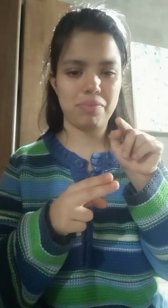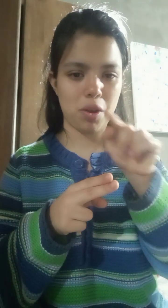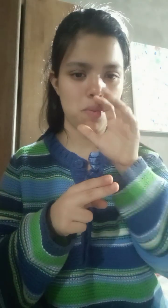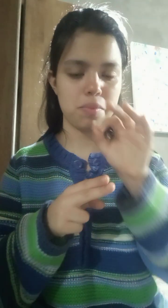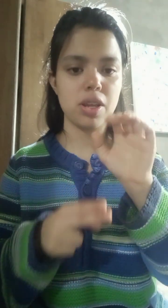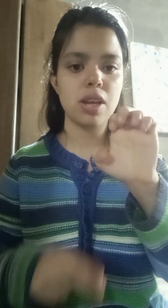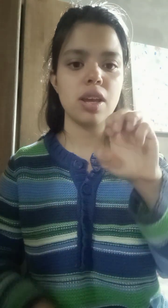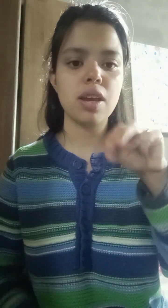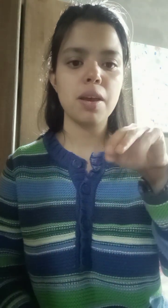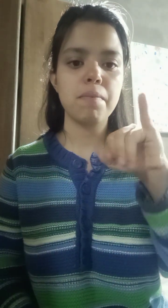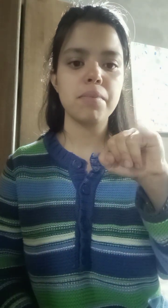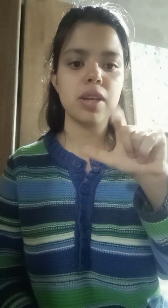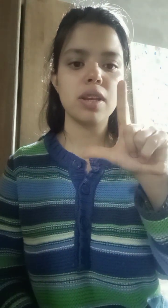del Instituto